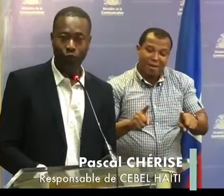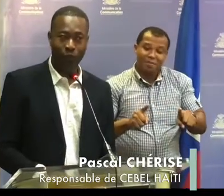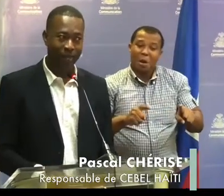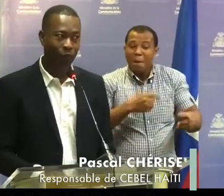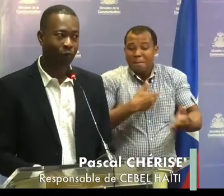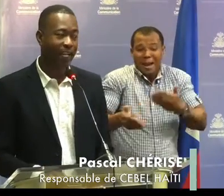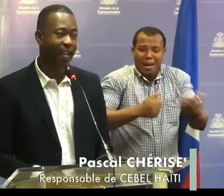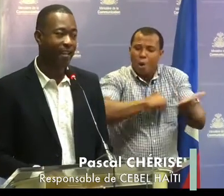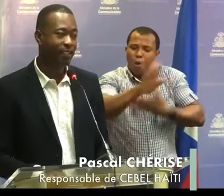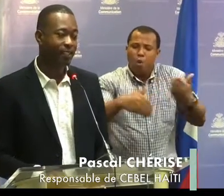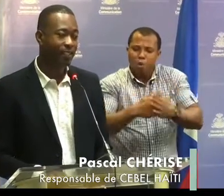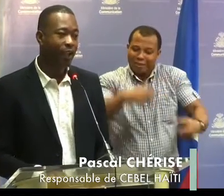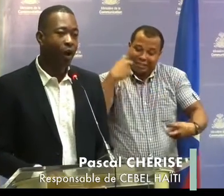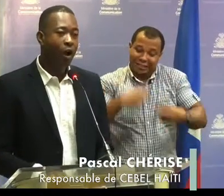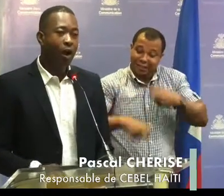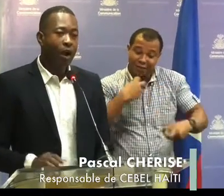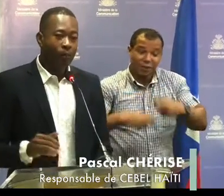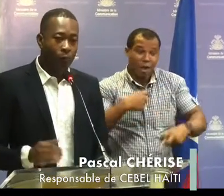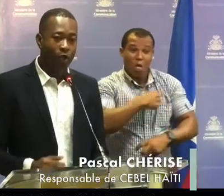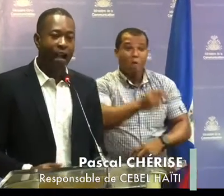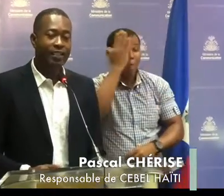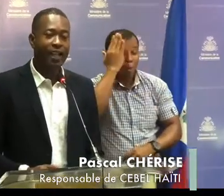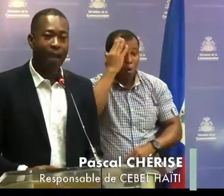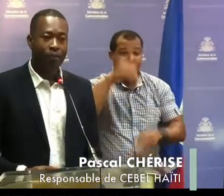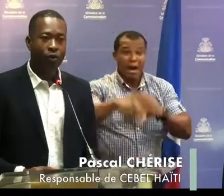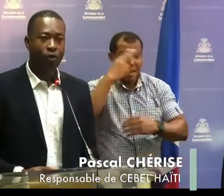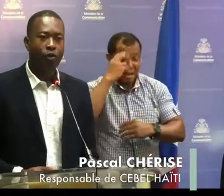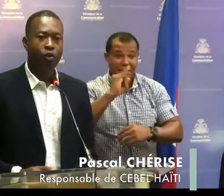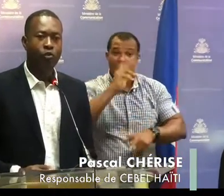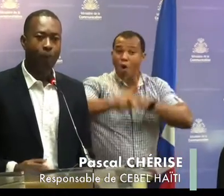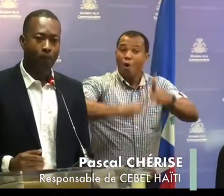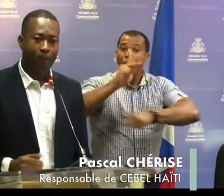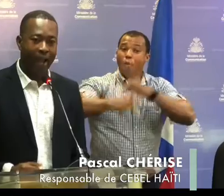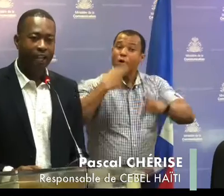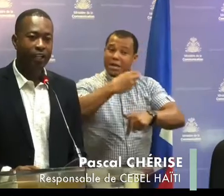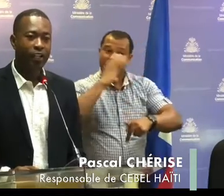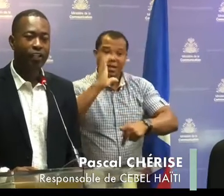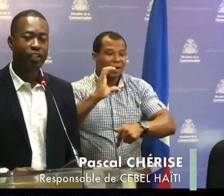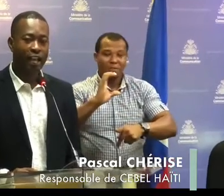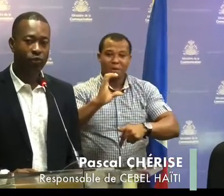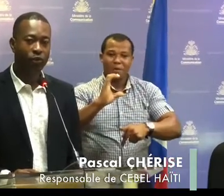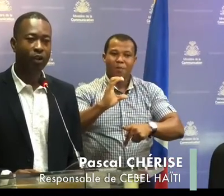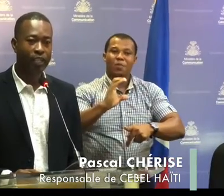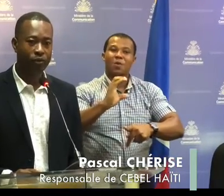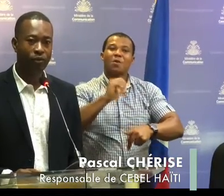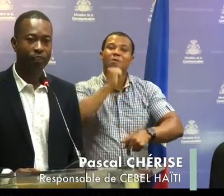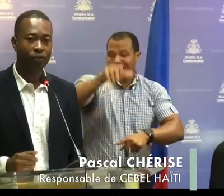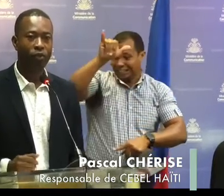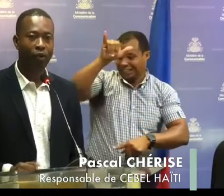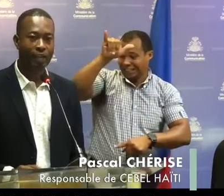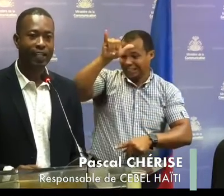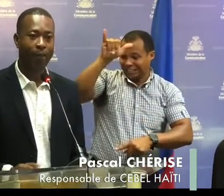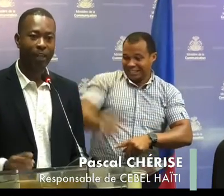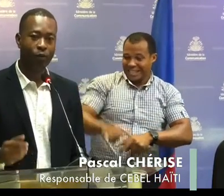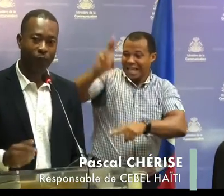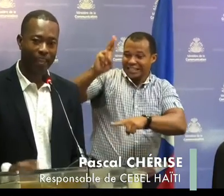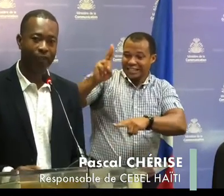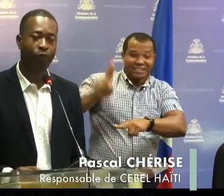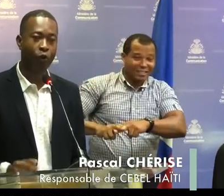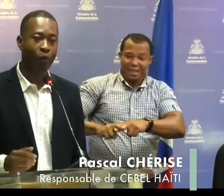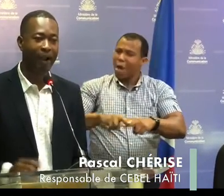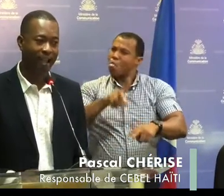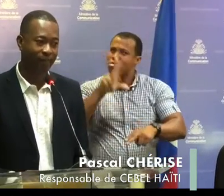tout problème nous connaît en Haïti, moun handicapé yo, yo pa chita sou laurier, yo di que yo handicapé, yo